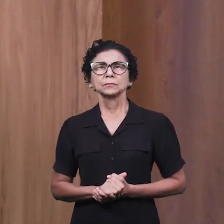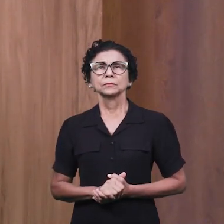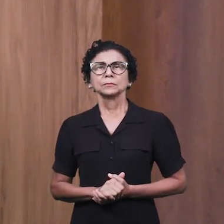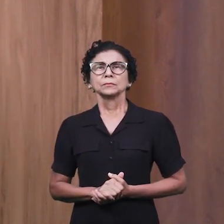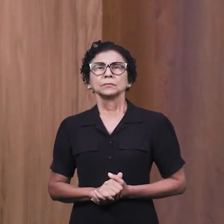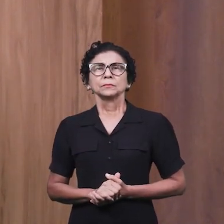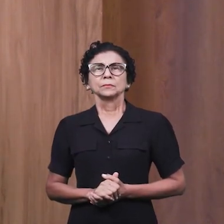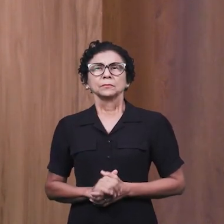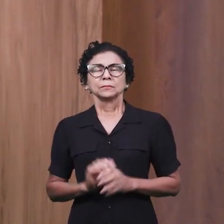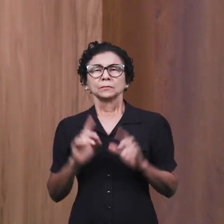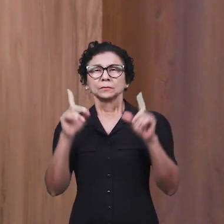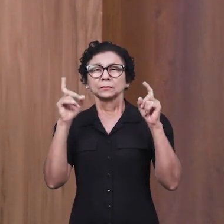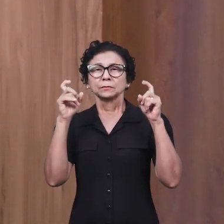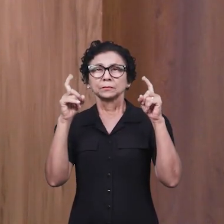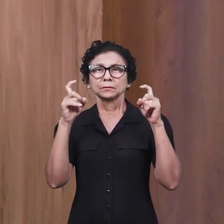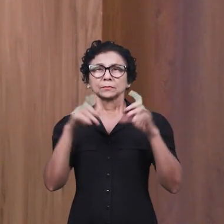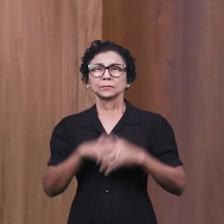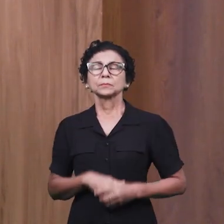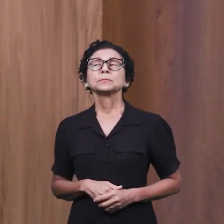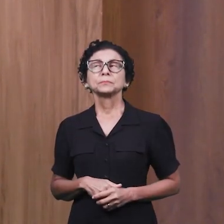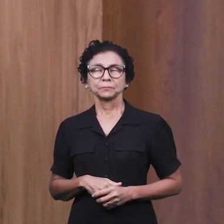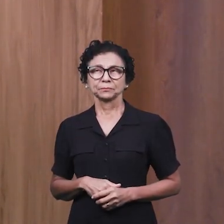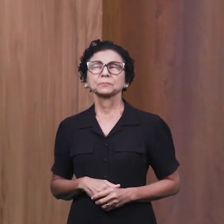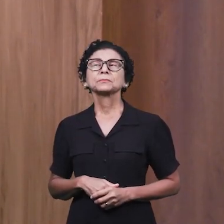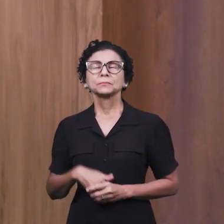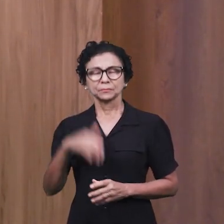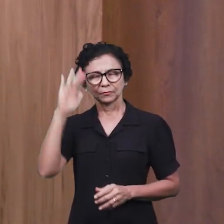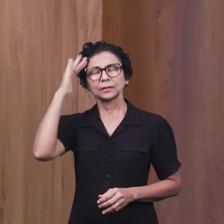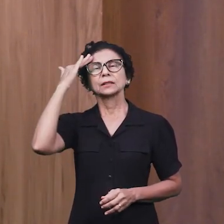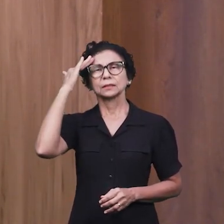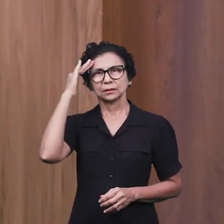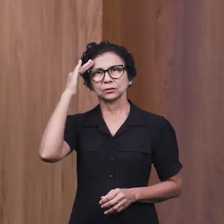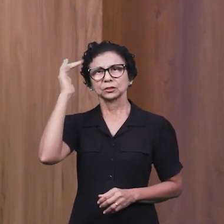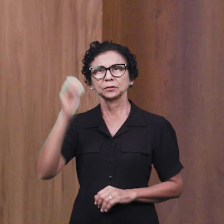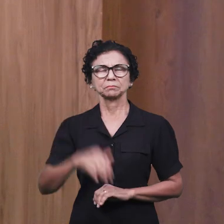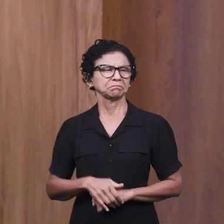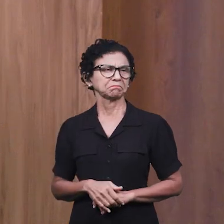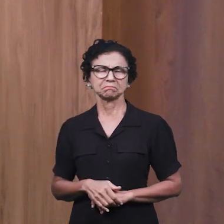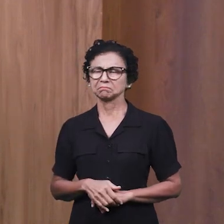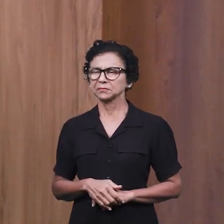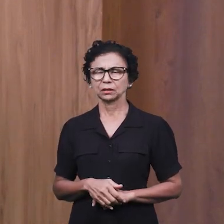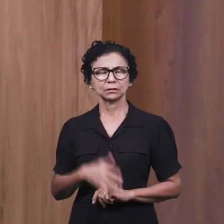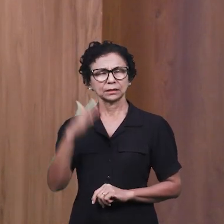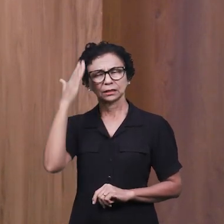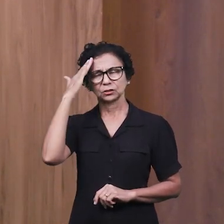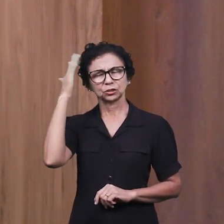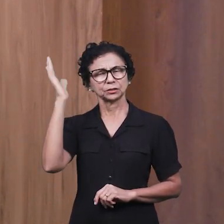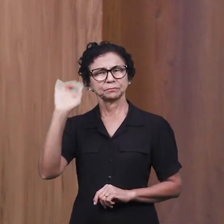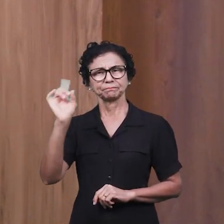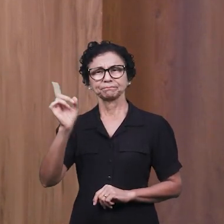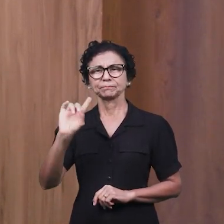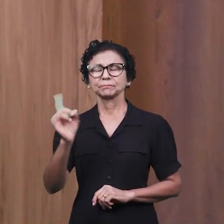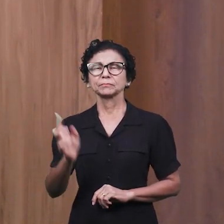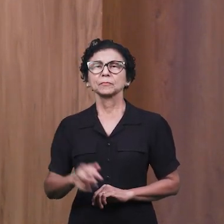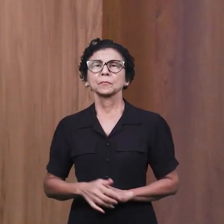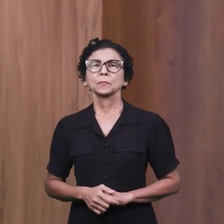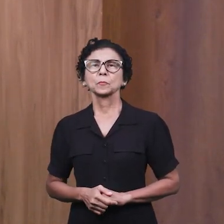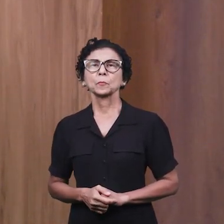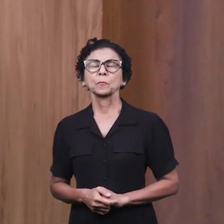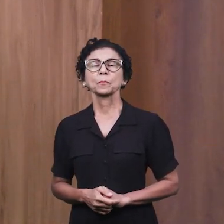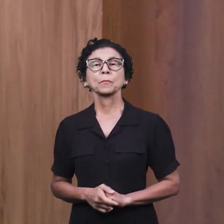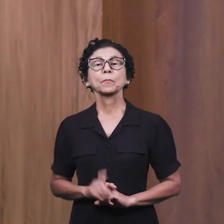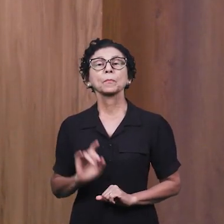lembra da expressão positiva? Eu entendi. Se eu fizer aqui, ó, não entendi. Então,